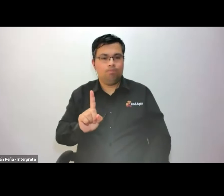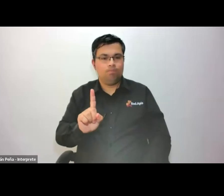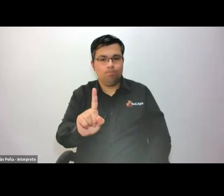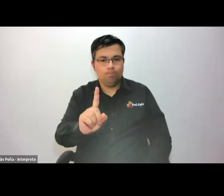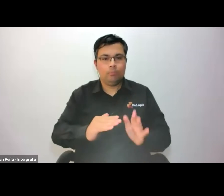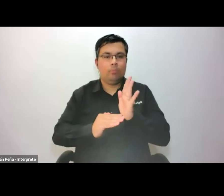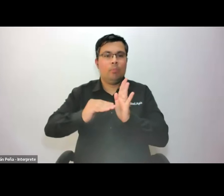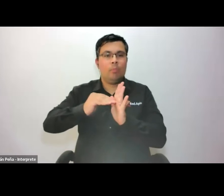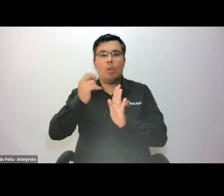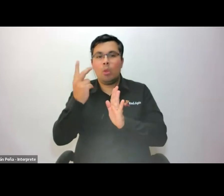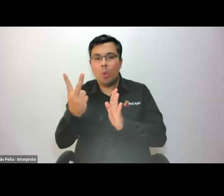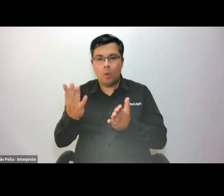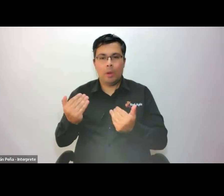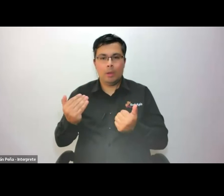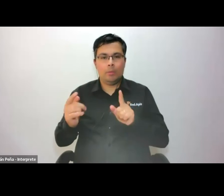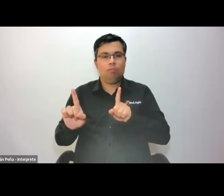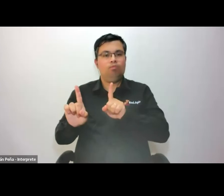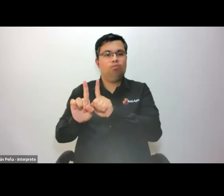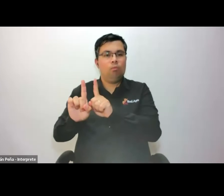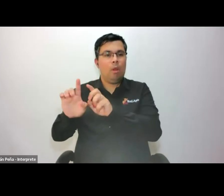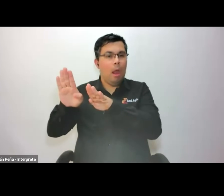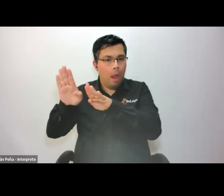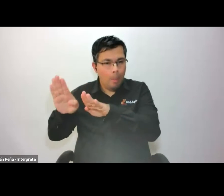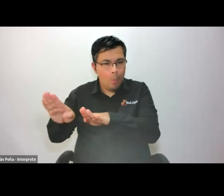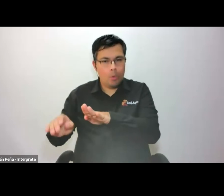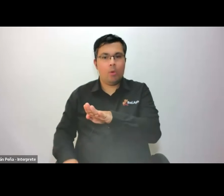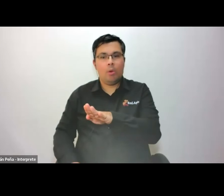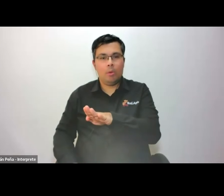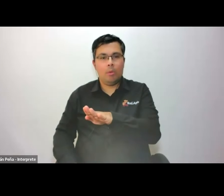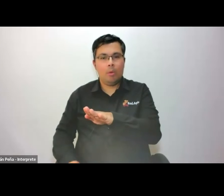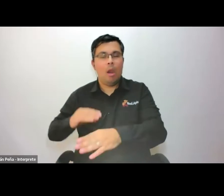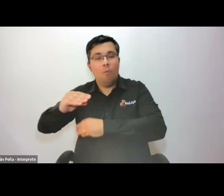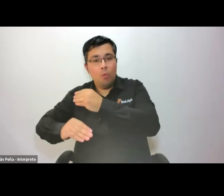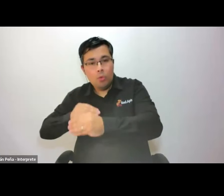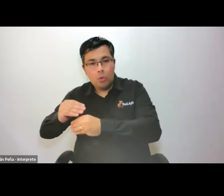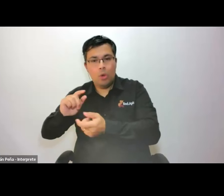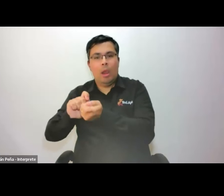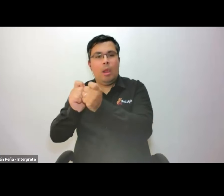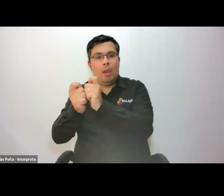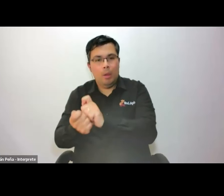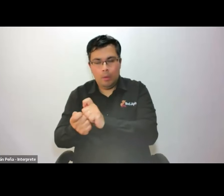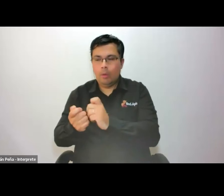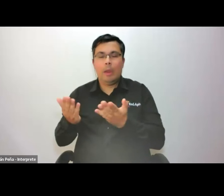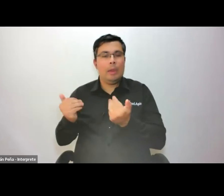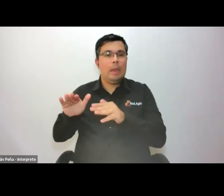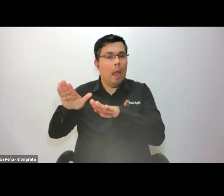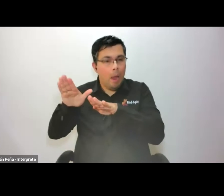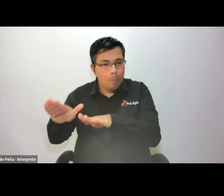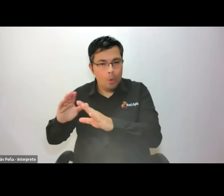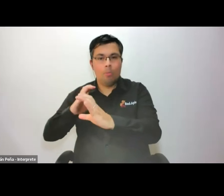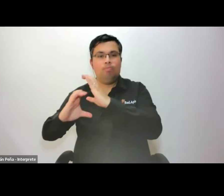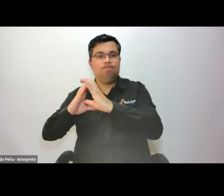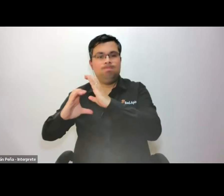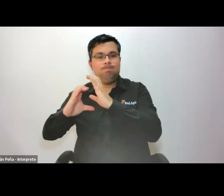2 requiere de apoyos para ese funcionamiento adaptativo, requiere de apoyos para lograr una comunicación efectiva, seguramente requiere de